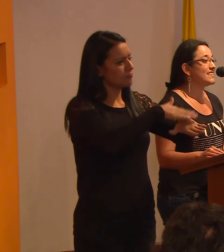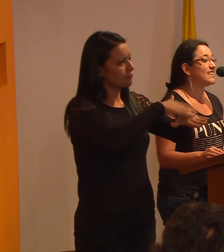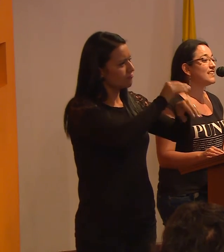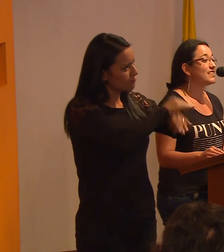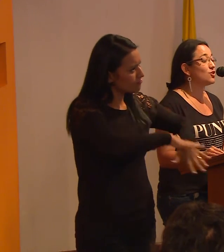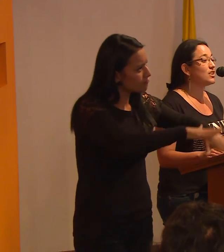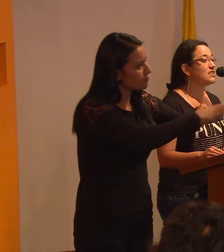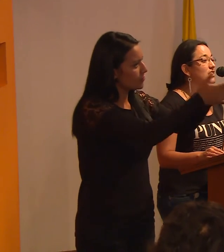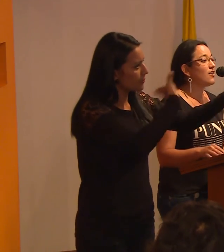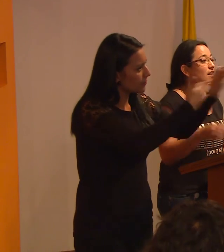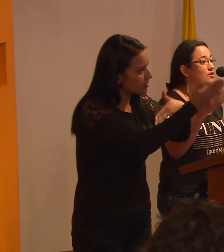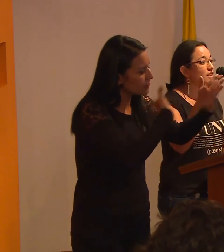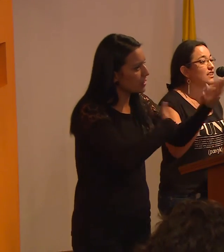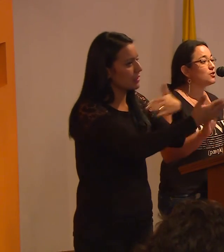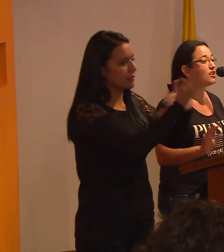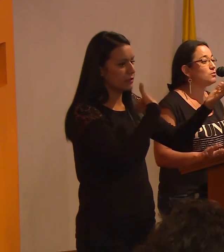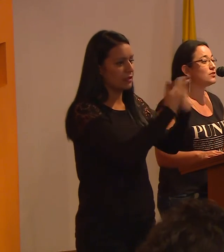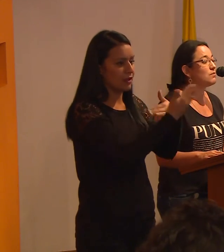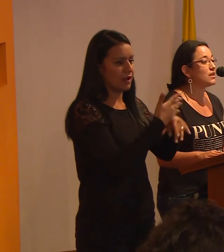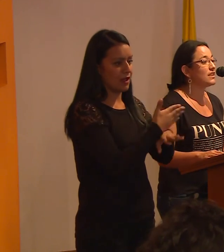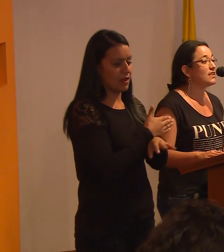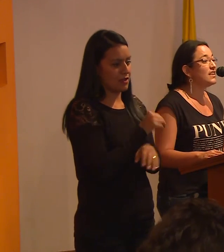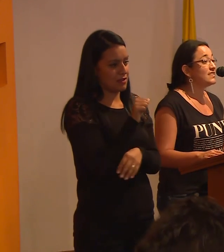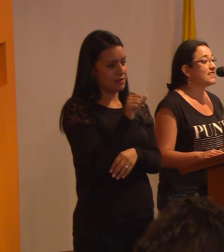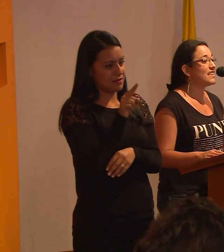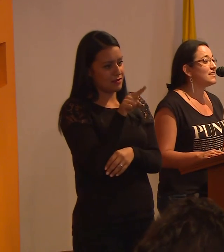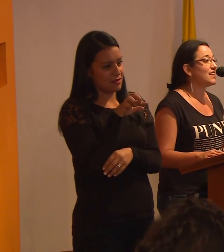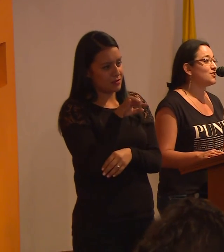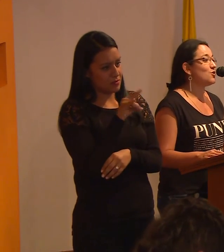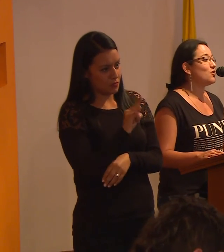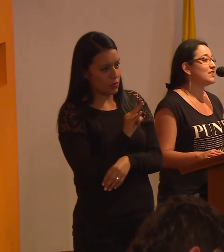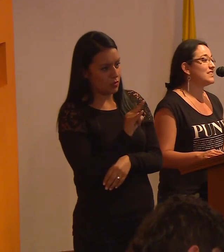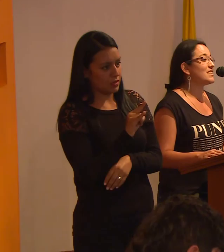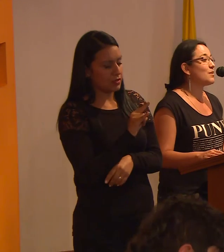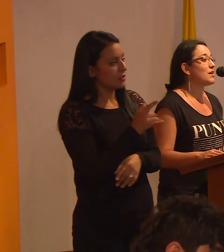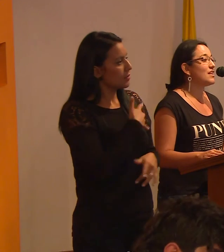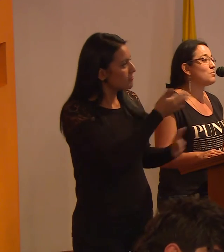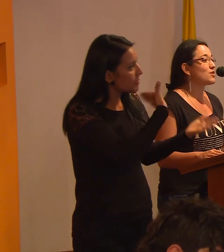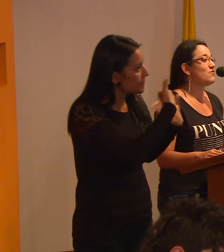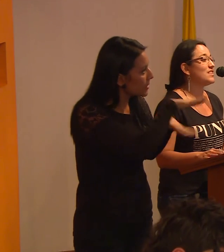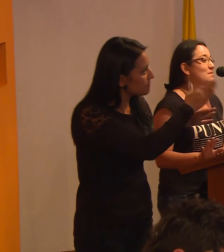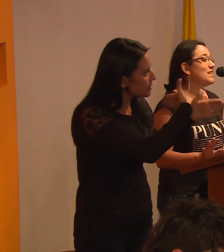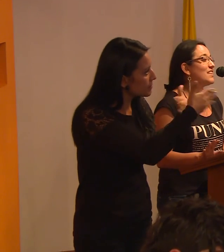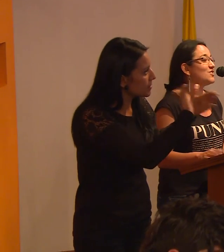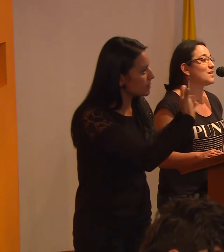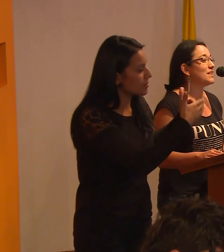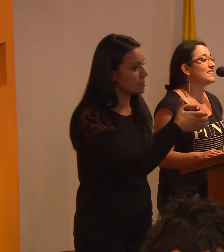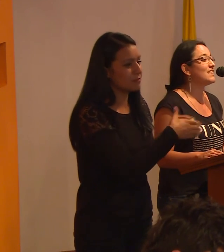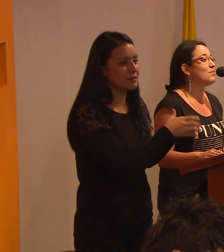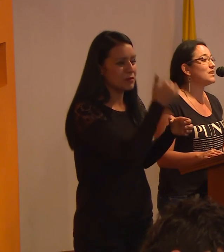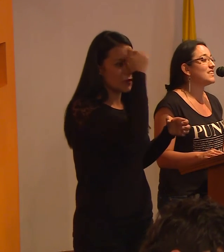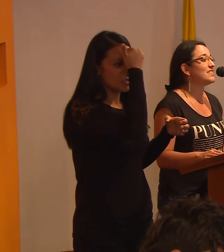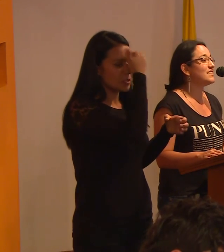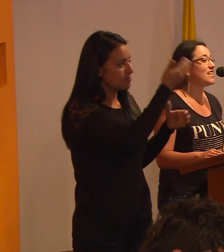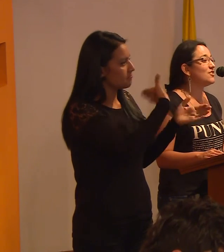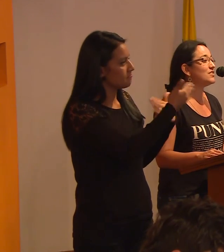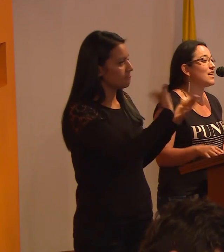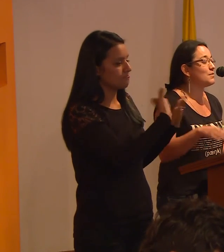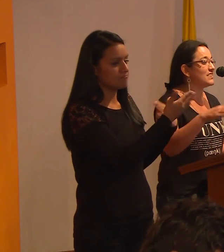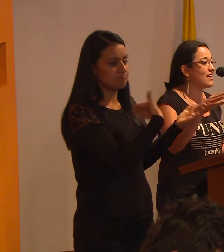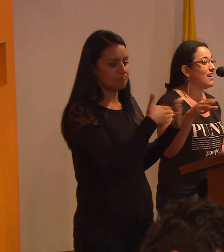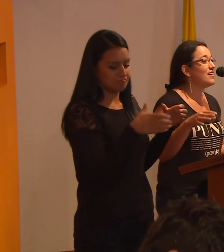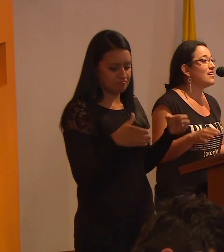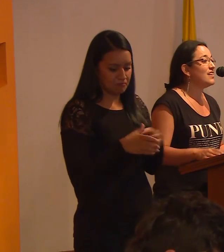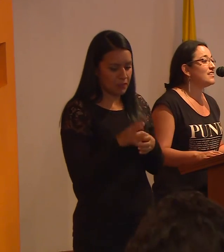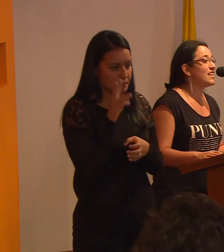se decía, se solicitaba, creo que en eso ASPUD también se sentía solo en cierta medida porque finalmente los que más estaban presentes eran los de